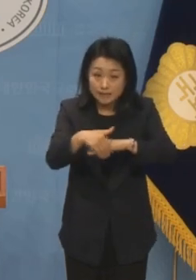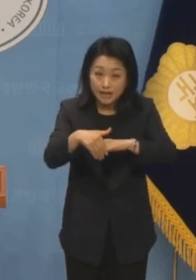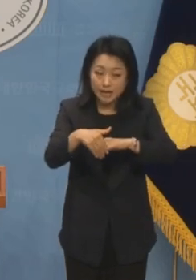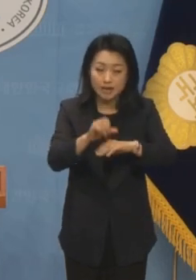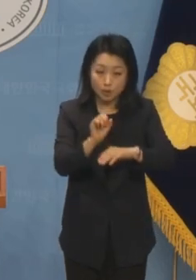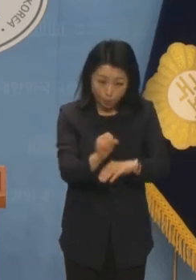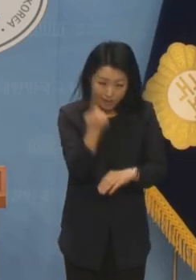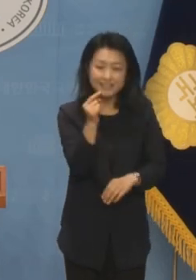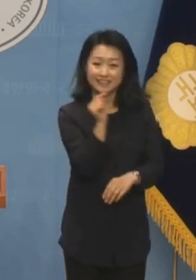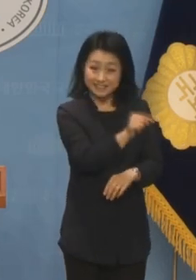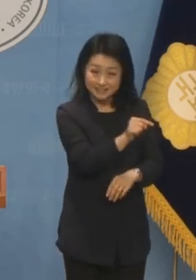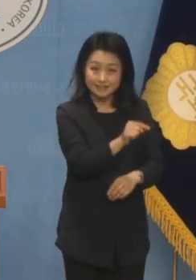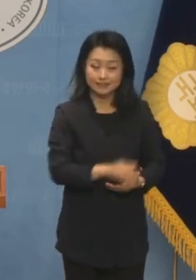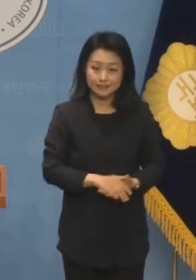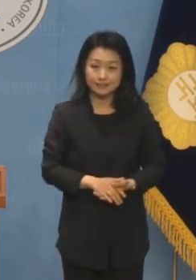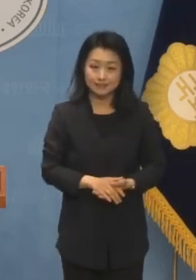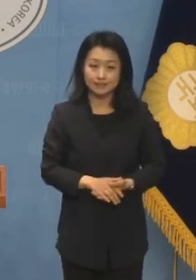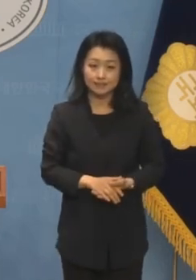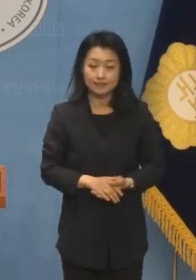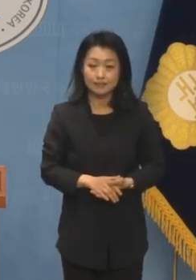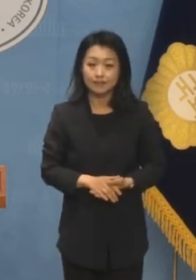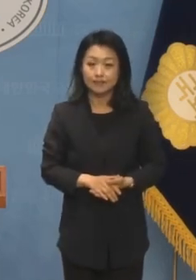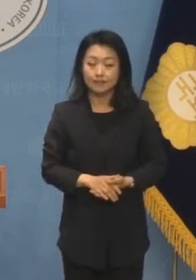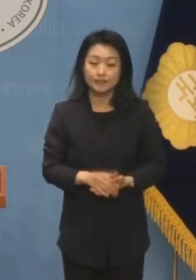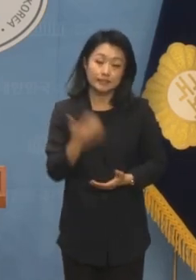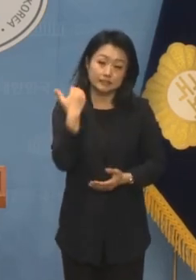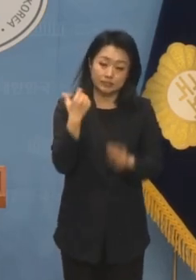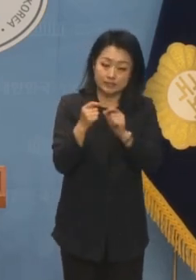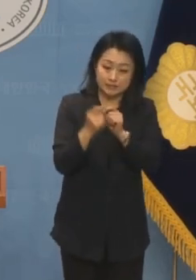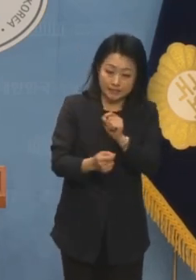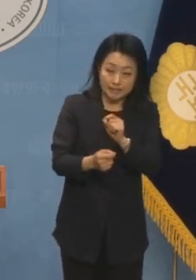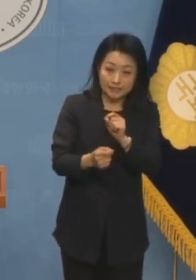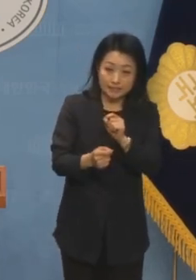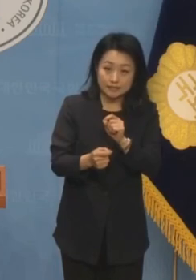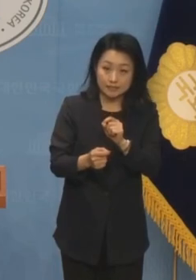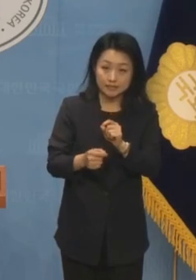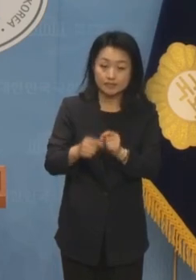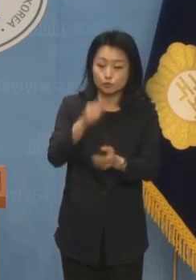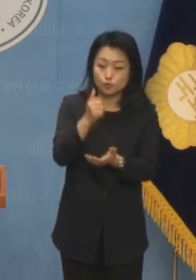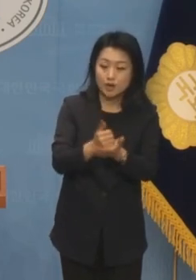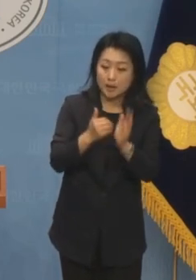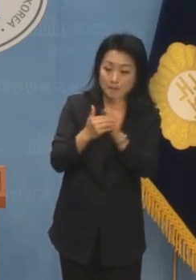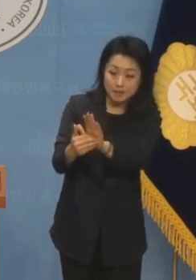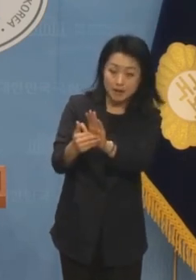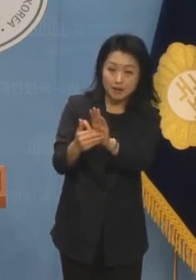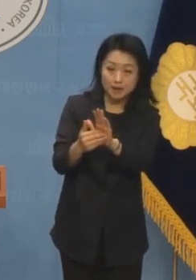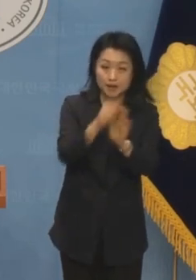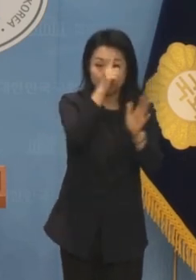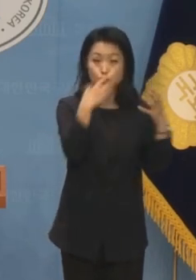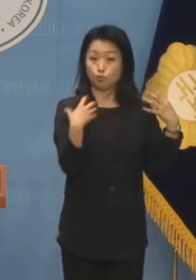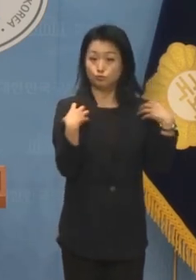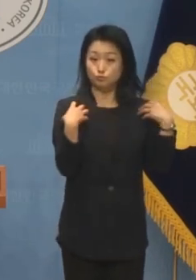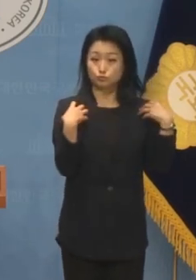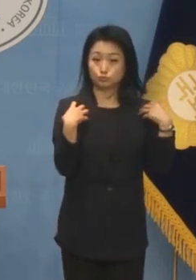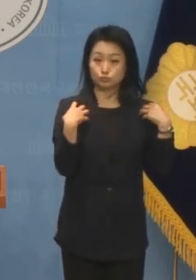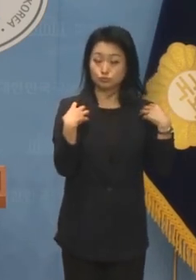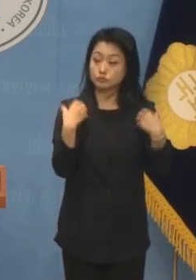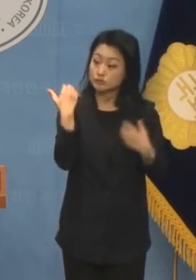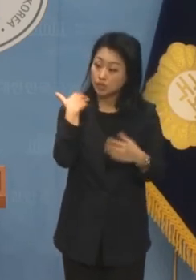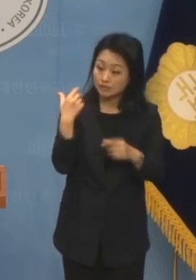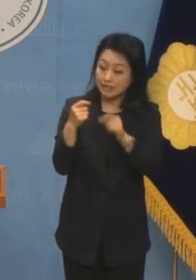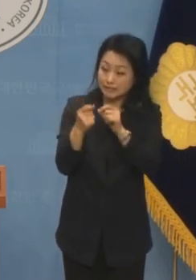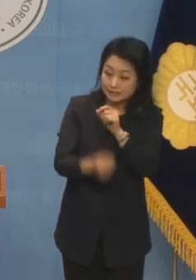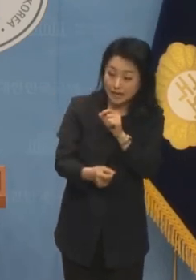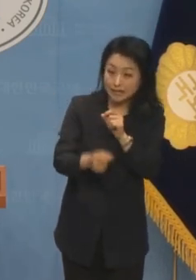사기 원인입니다. 전세 사기 범죄를 감시하고 예방해야 할 공공이 사실상 전세 사기